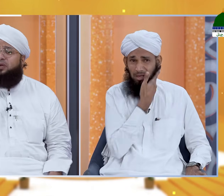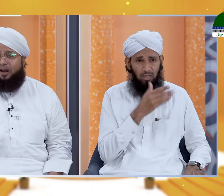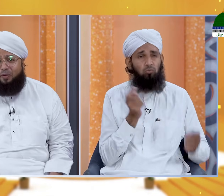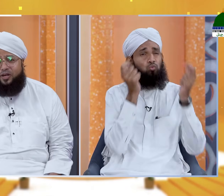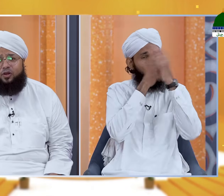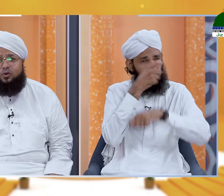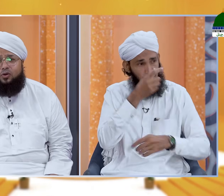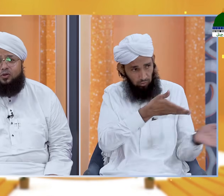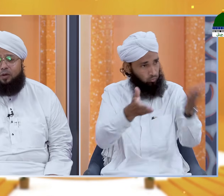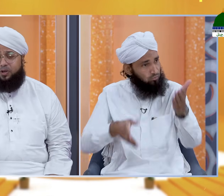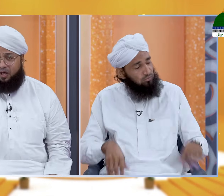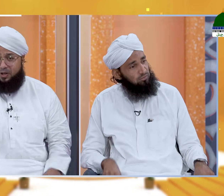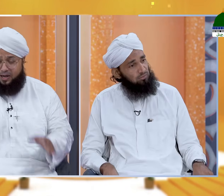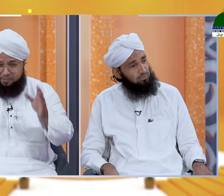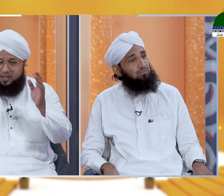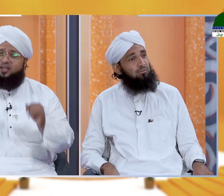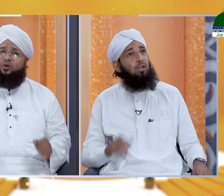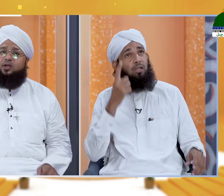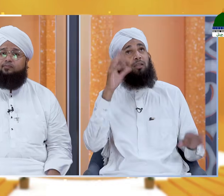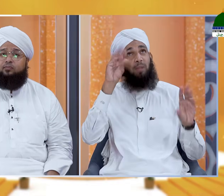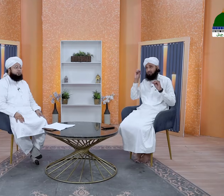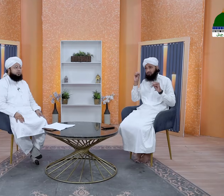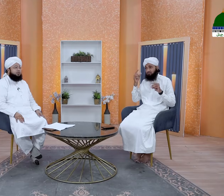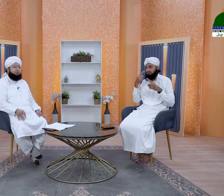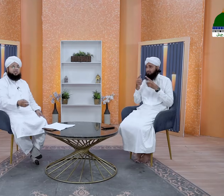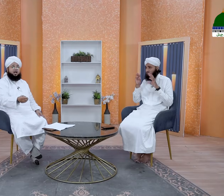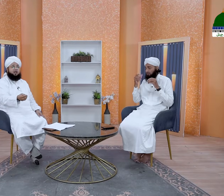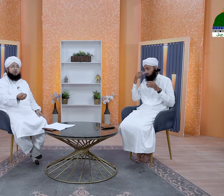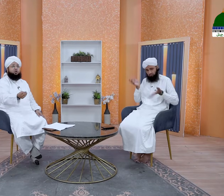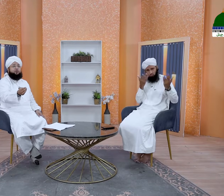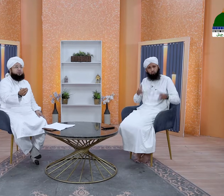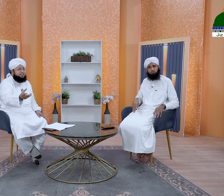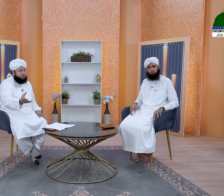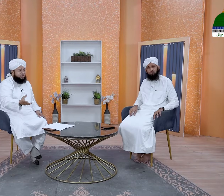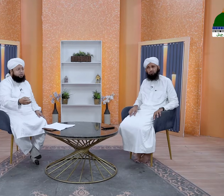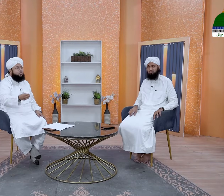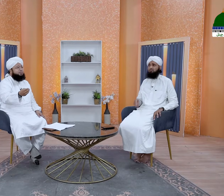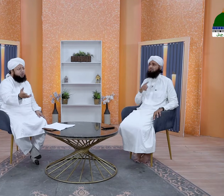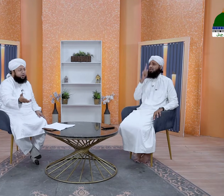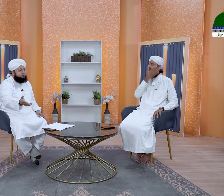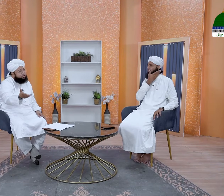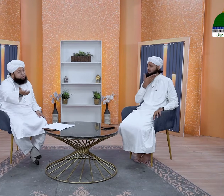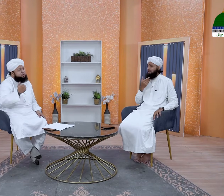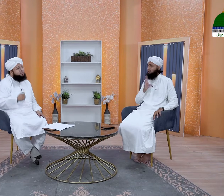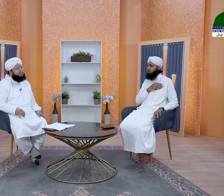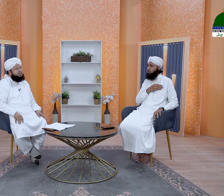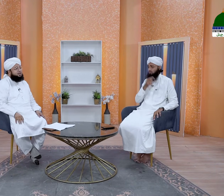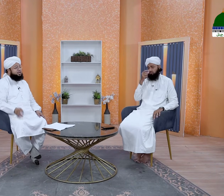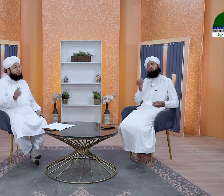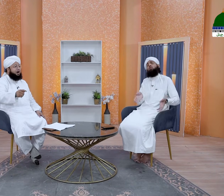گھر میں بیٹھ کے رو، اپنے گھر میں لائٹ بند کر کے رو لے. بندہ خوف خدا سے رو رہا ہے، دعا میں رو رہا ہے، اسے رونے دو بھائی. لیکن وہاں پر